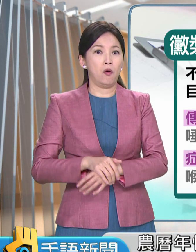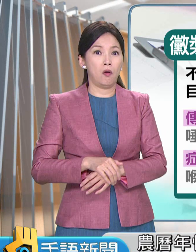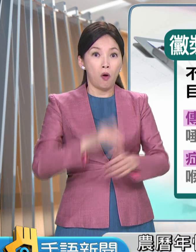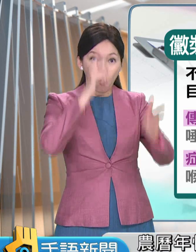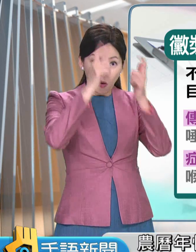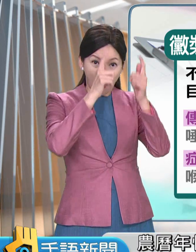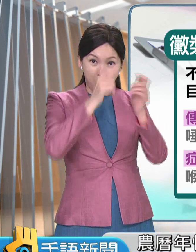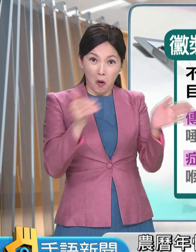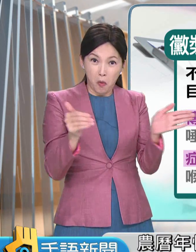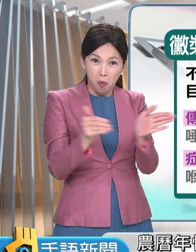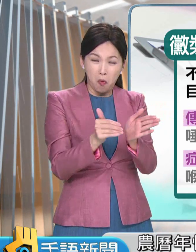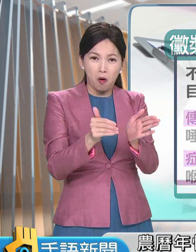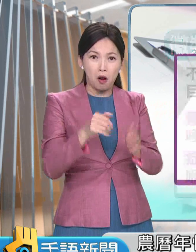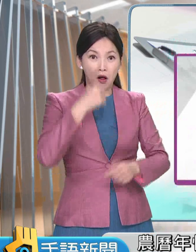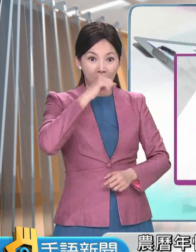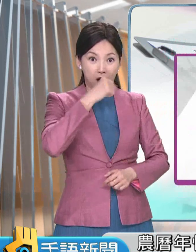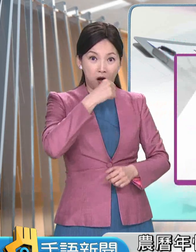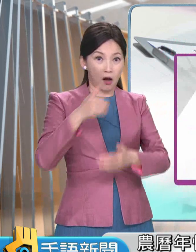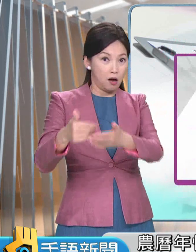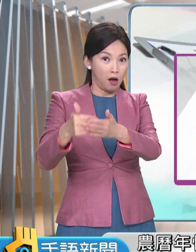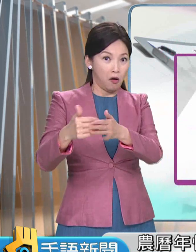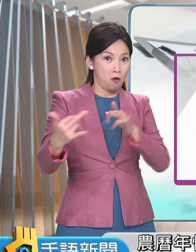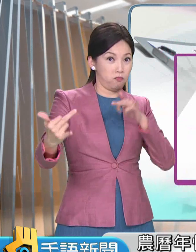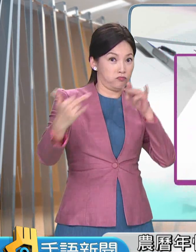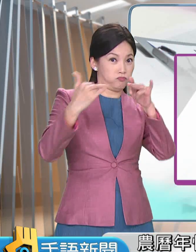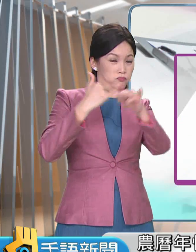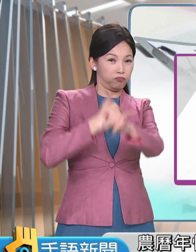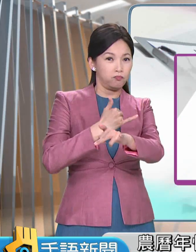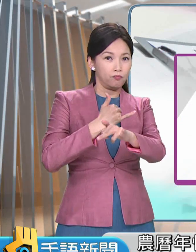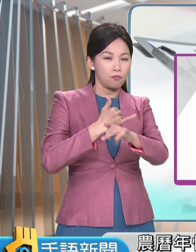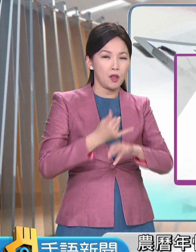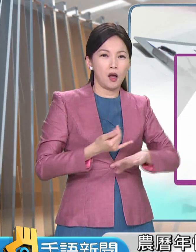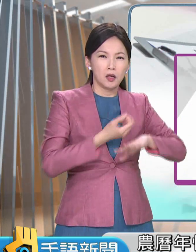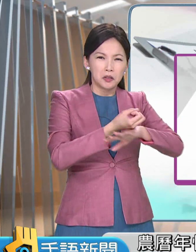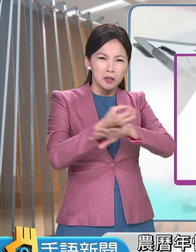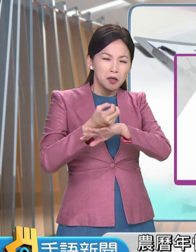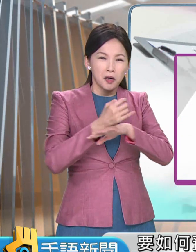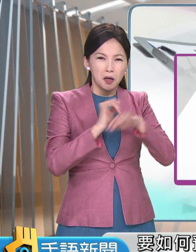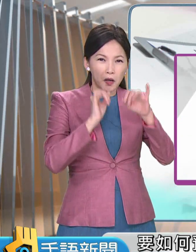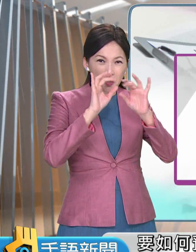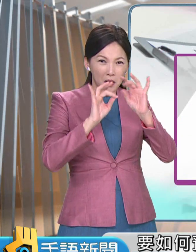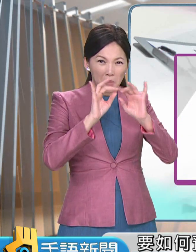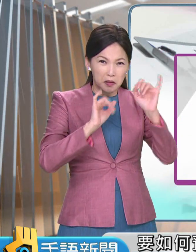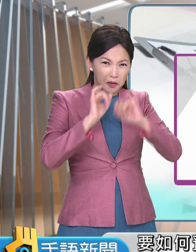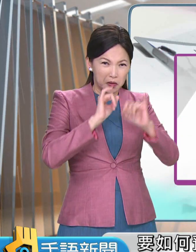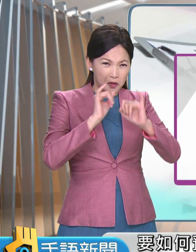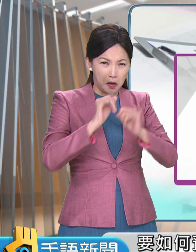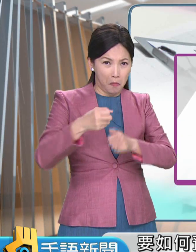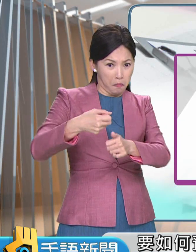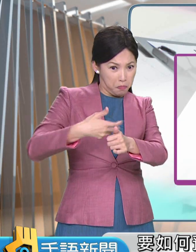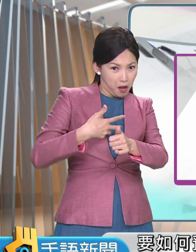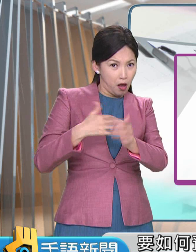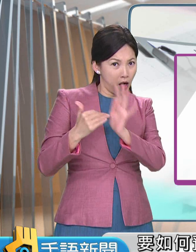而农历年就快到了，两岸民众往返增加，要如何预防梅将军的传染